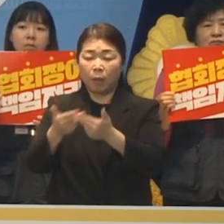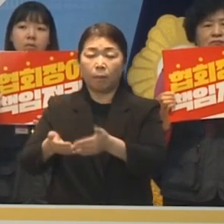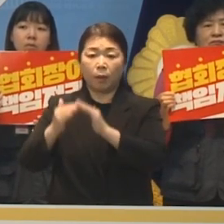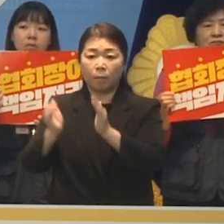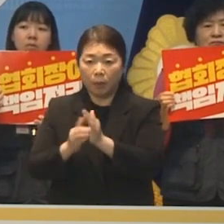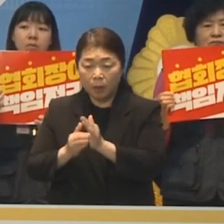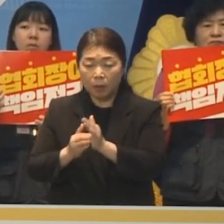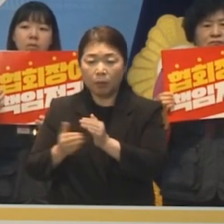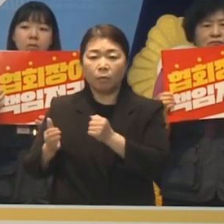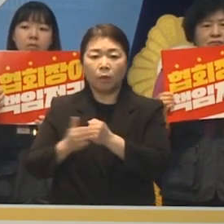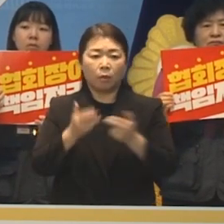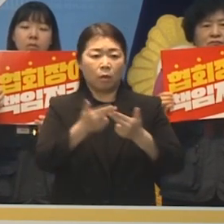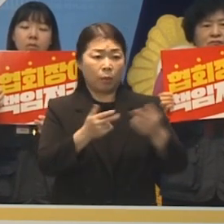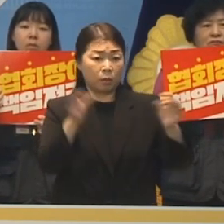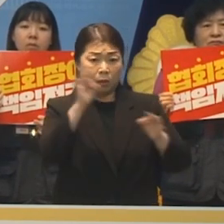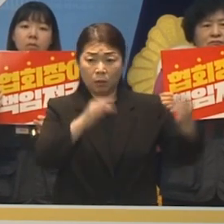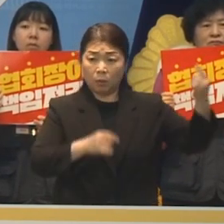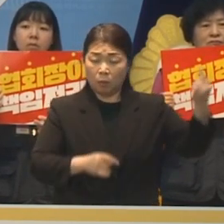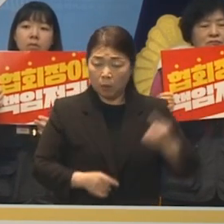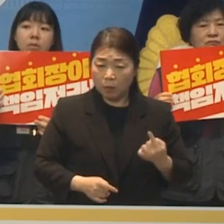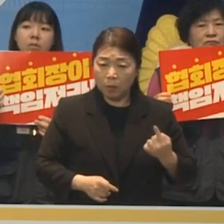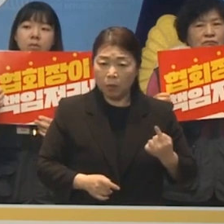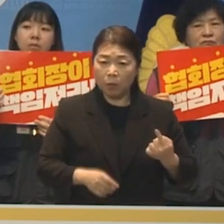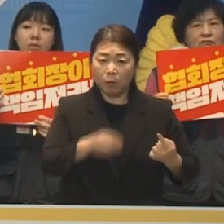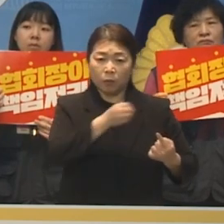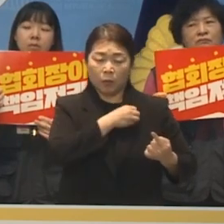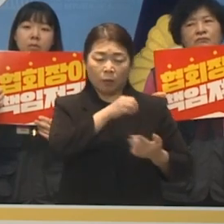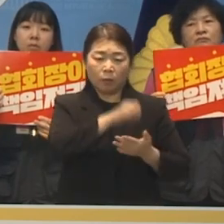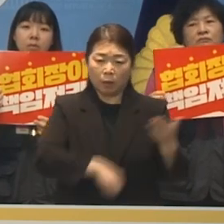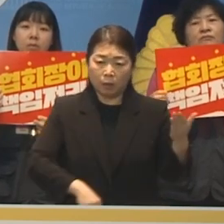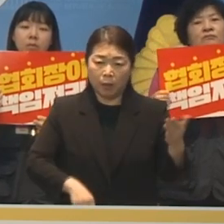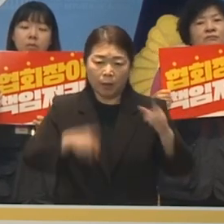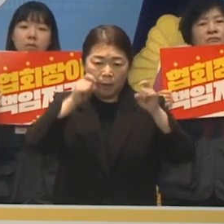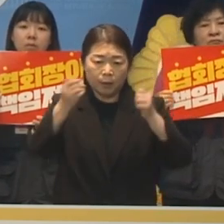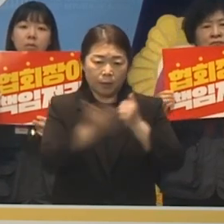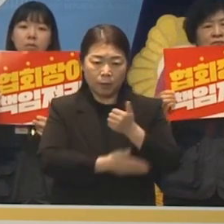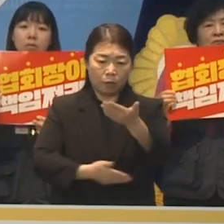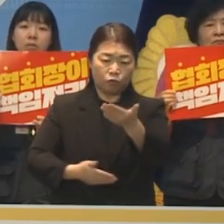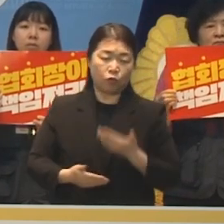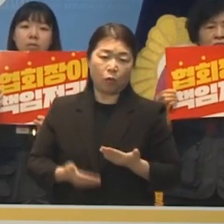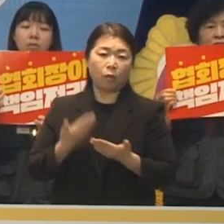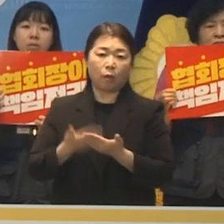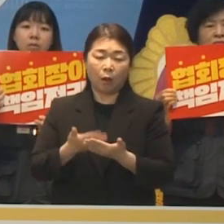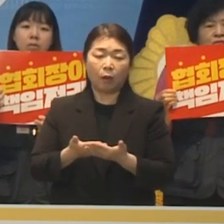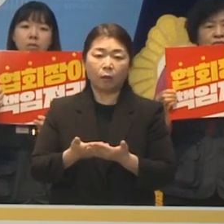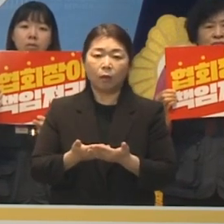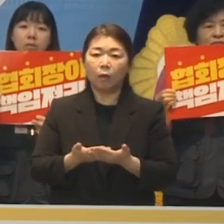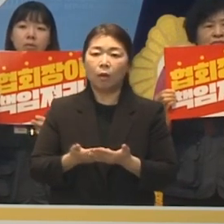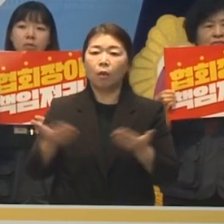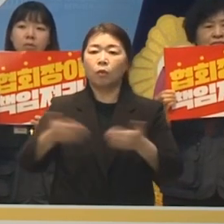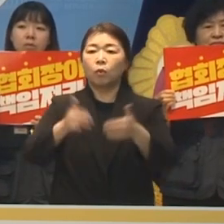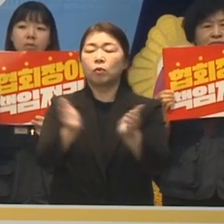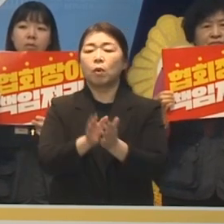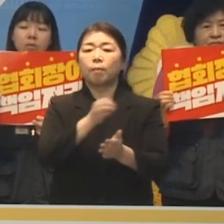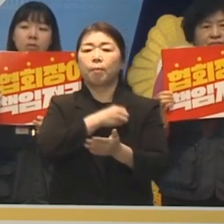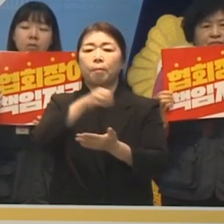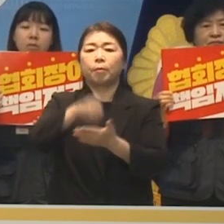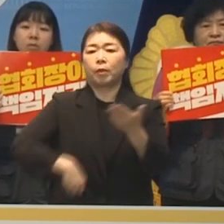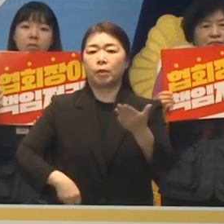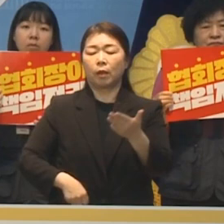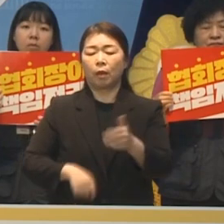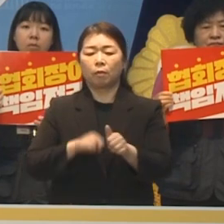찾아와 노동조합 탈퇴서를 사진으로 찍어 보내라며 노동조합 탈퇴를